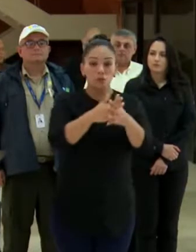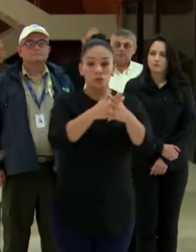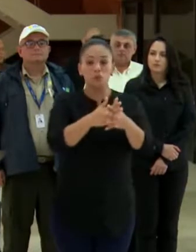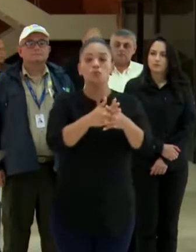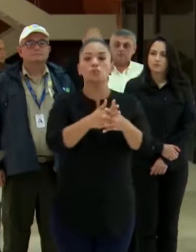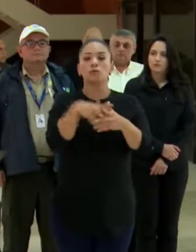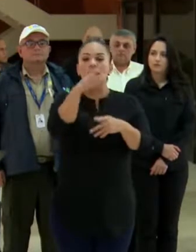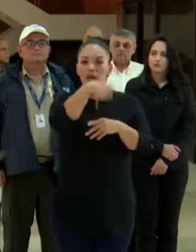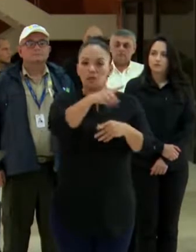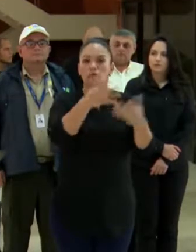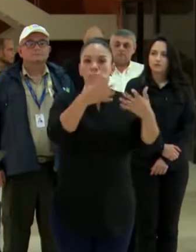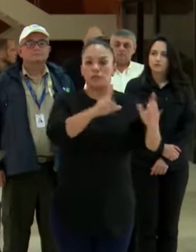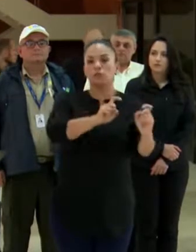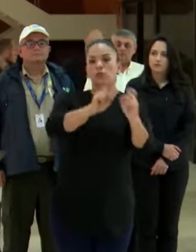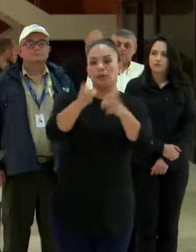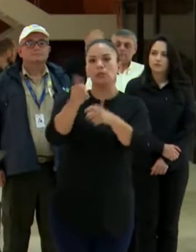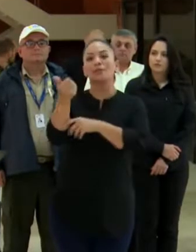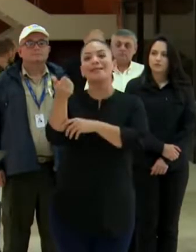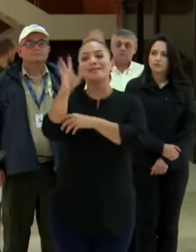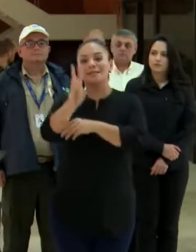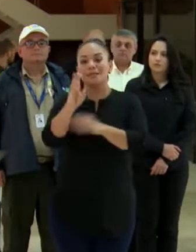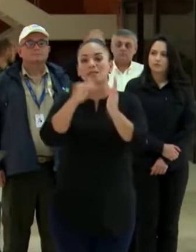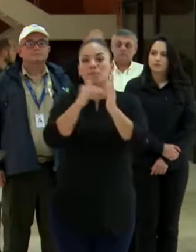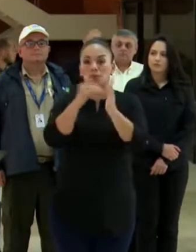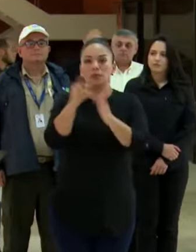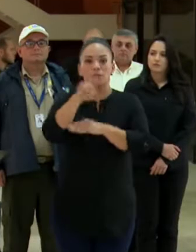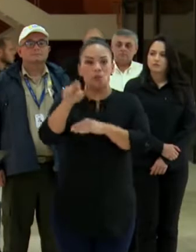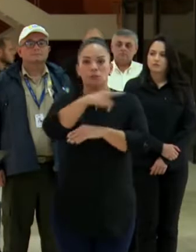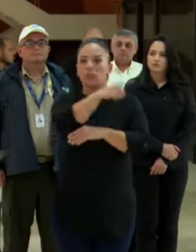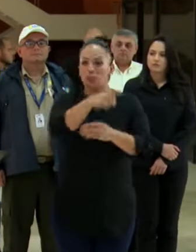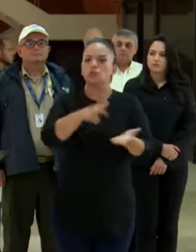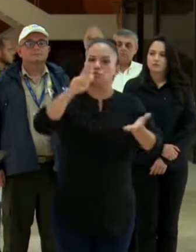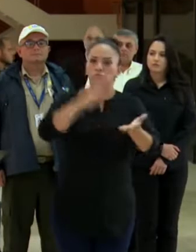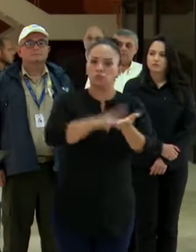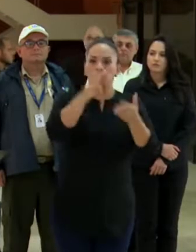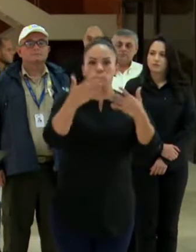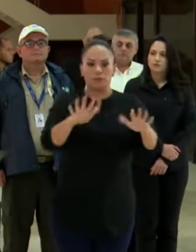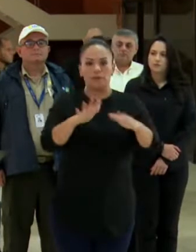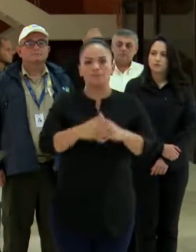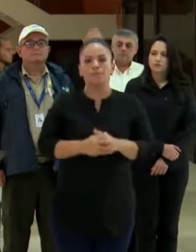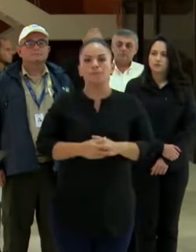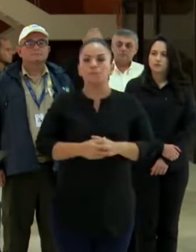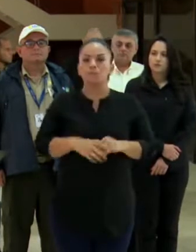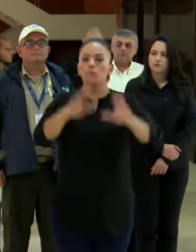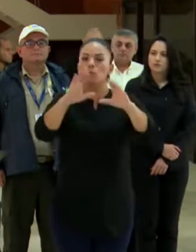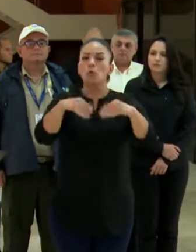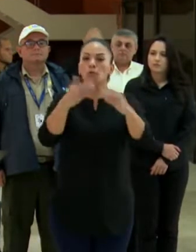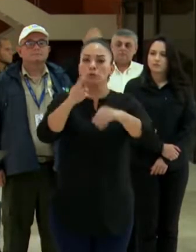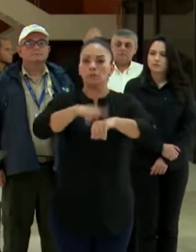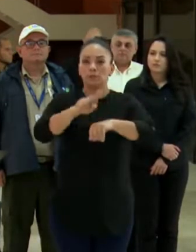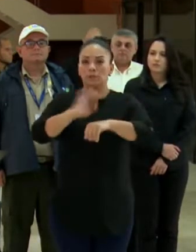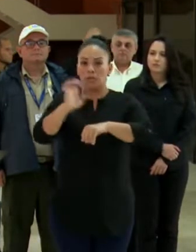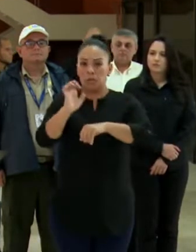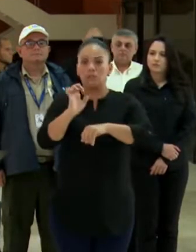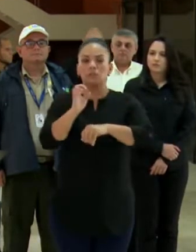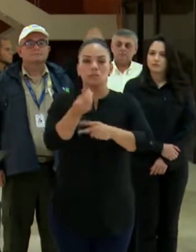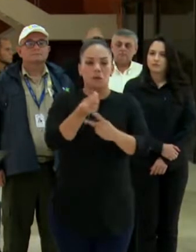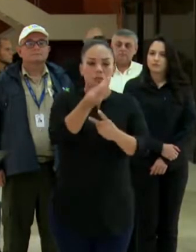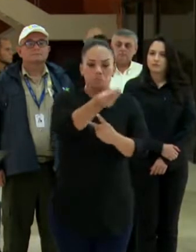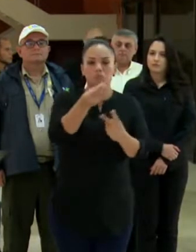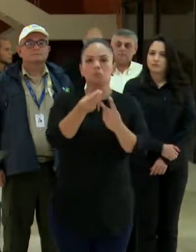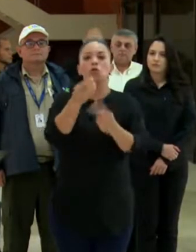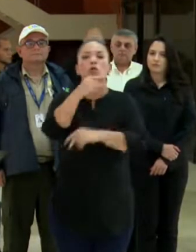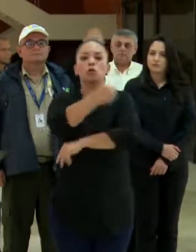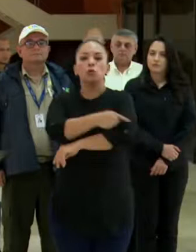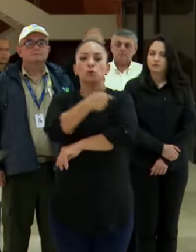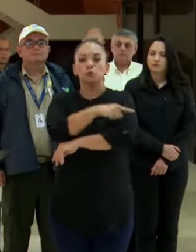donando 16 millones de colones, ya los aprobaron, para la Comisión Nacional de Emergencia y para la Cruz Roja.